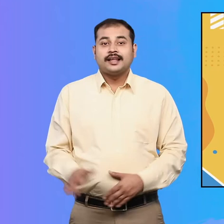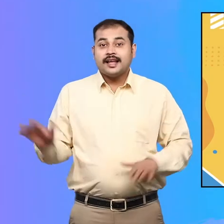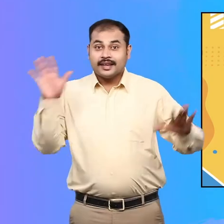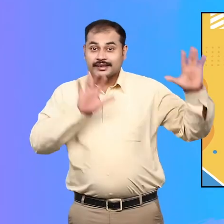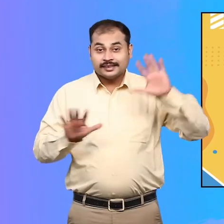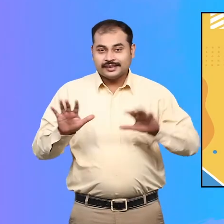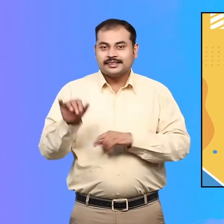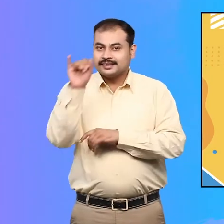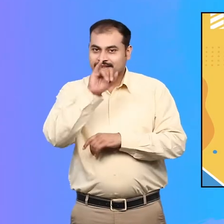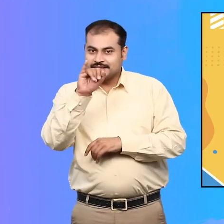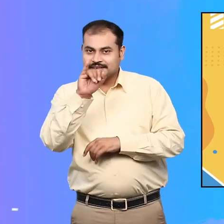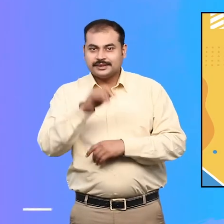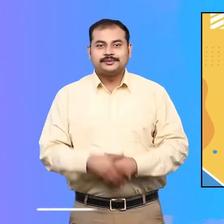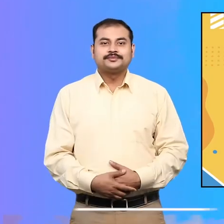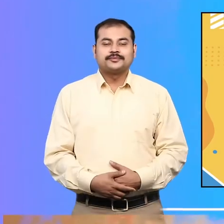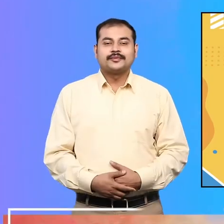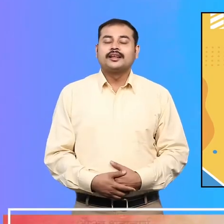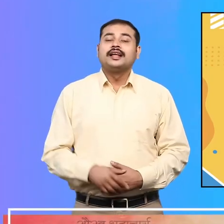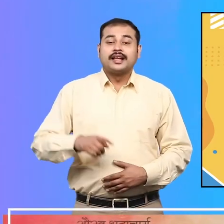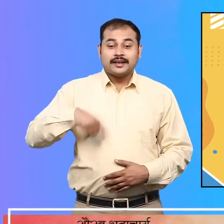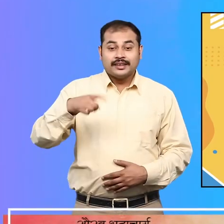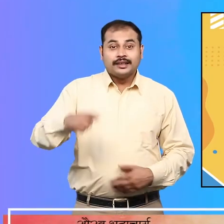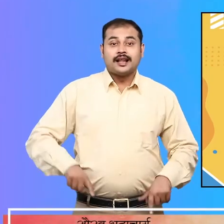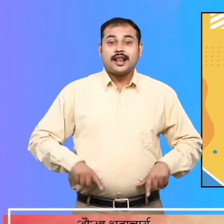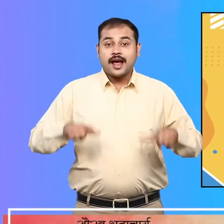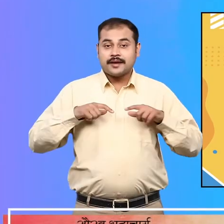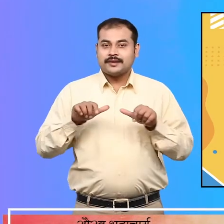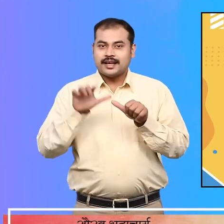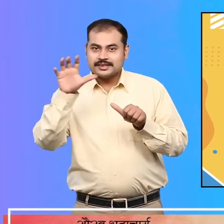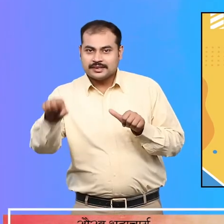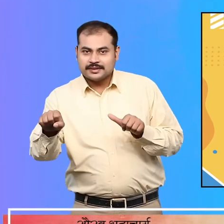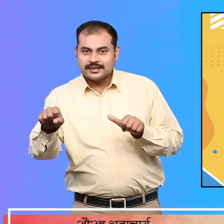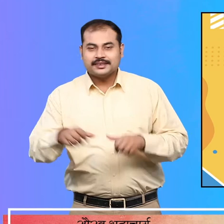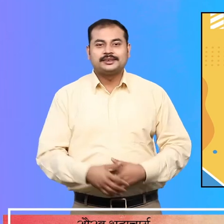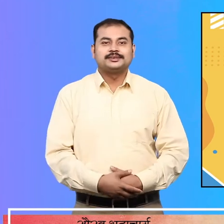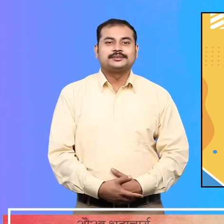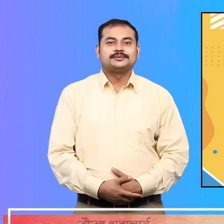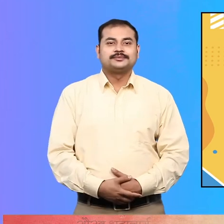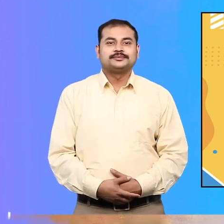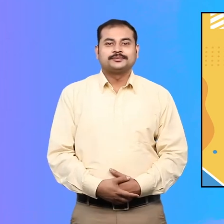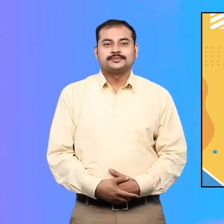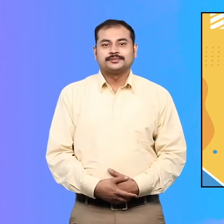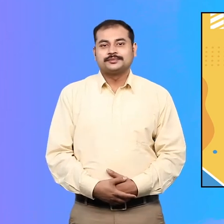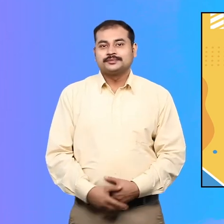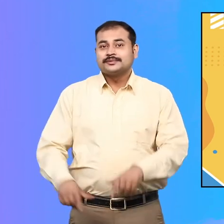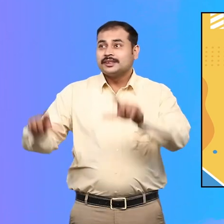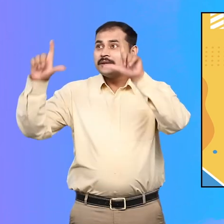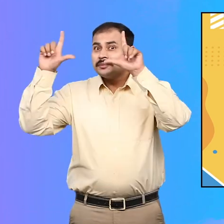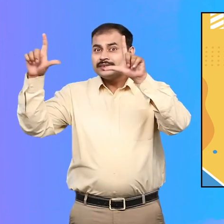के प्रति विधि 6 कि दैनिक जीवन में सुरम्यता अ कि यह एक